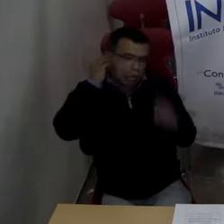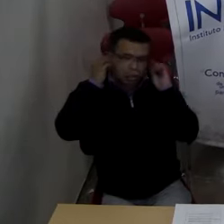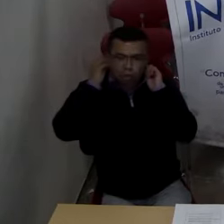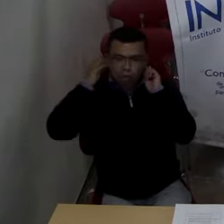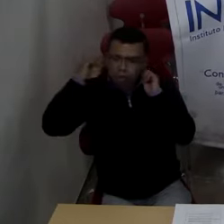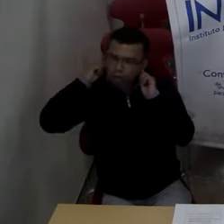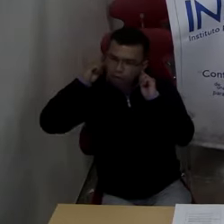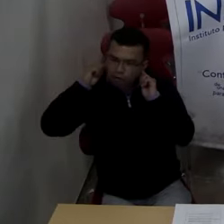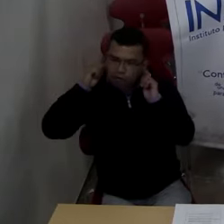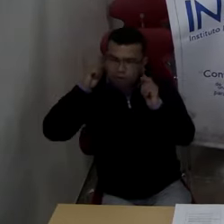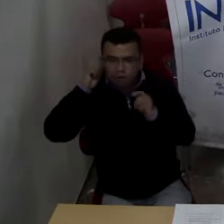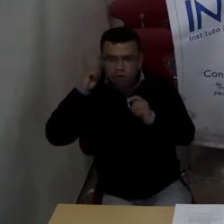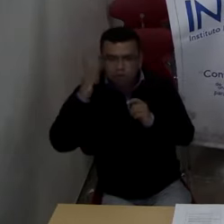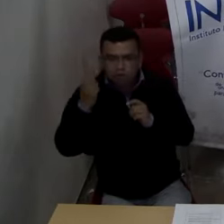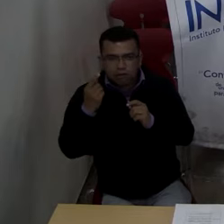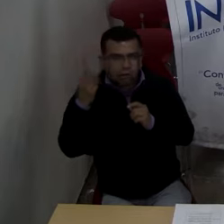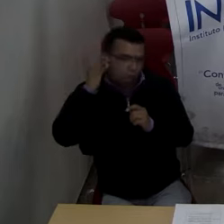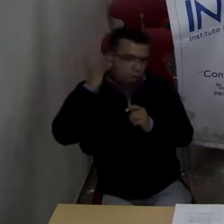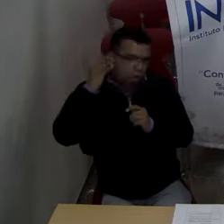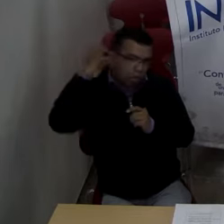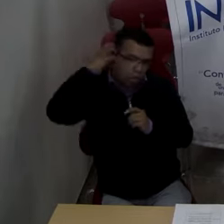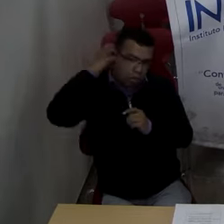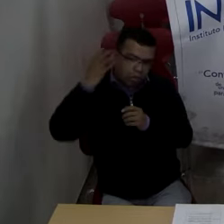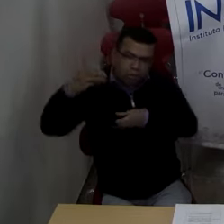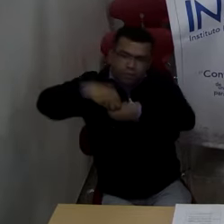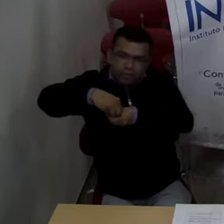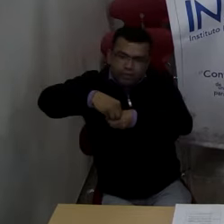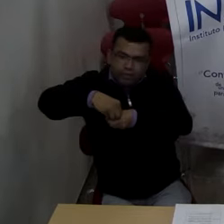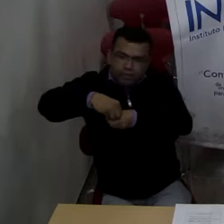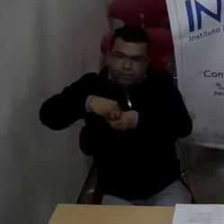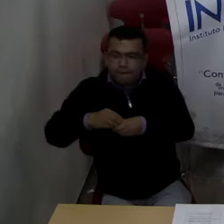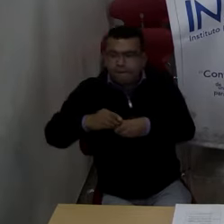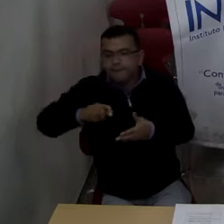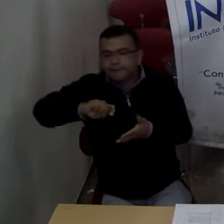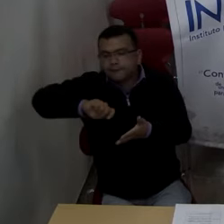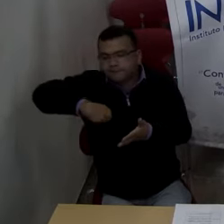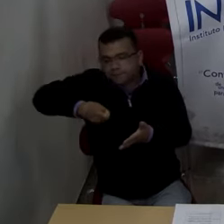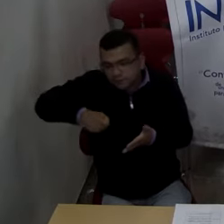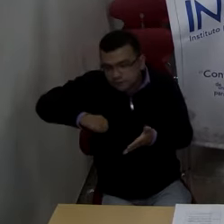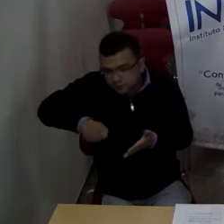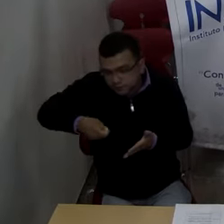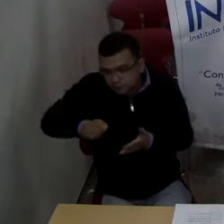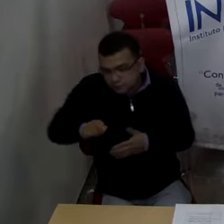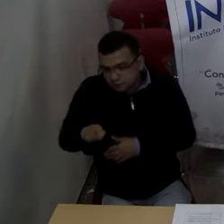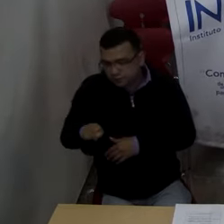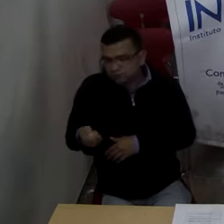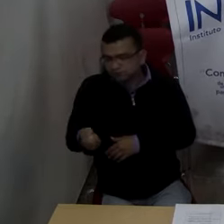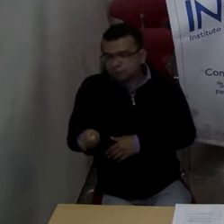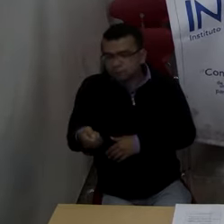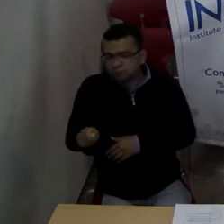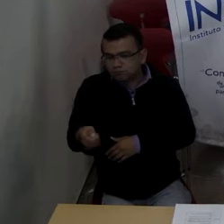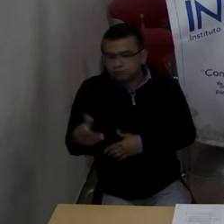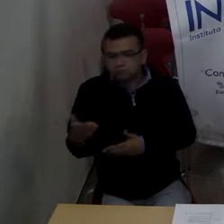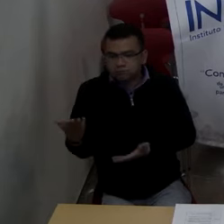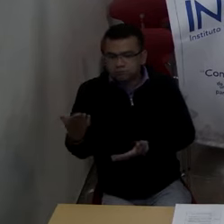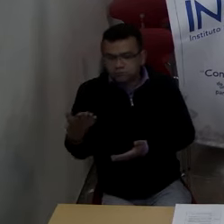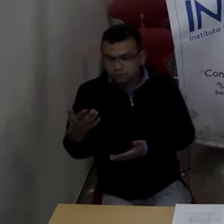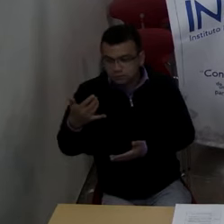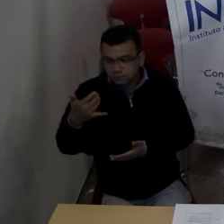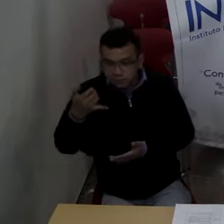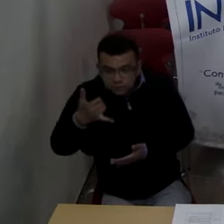llaves, puntas de esfero, las pinzas del cabello,